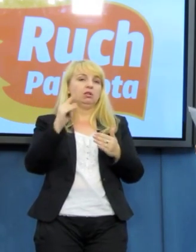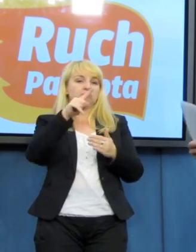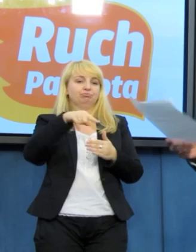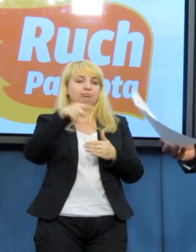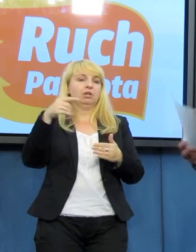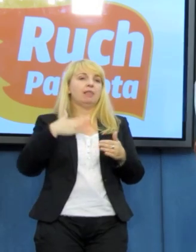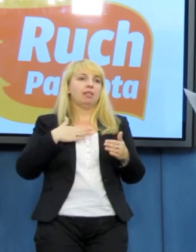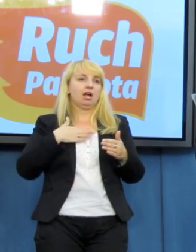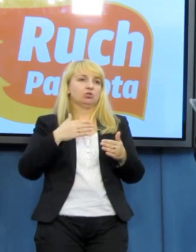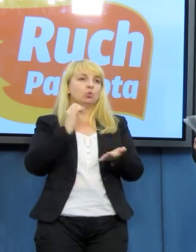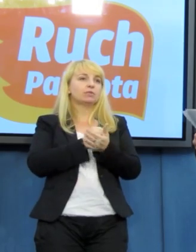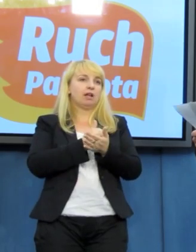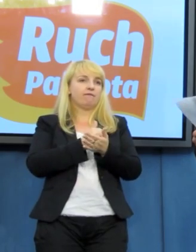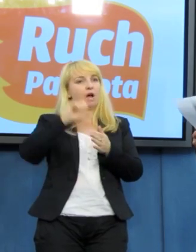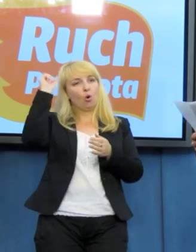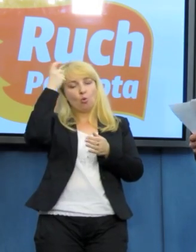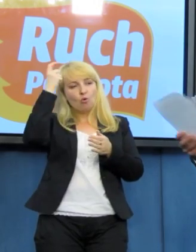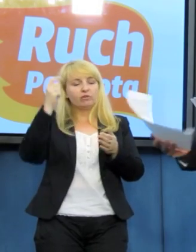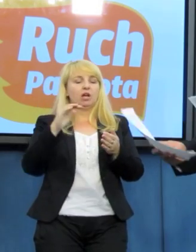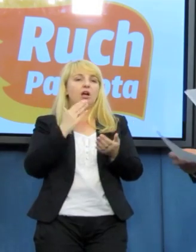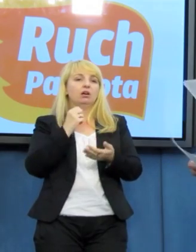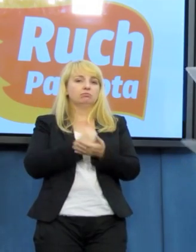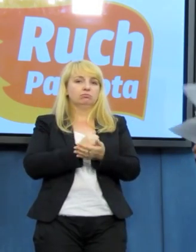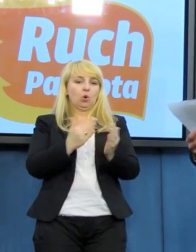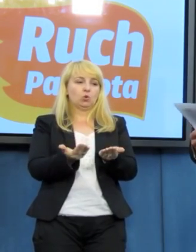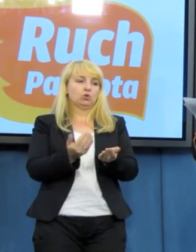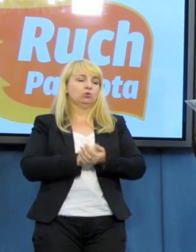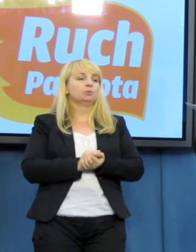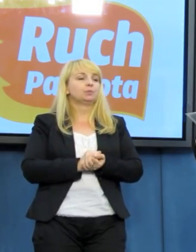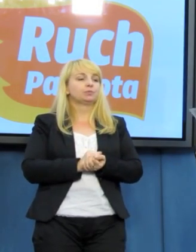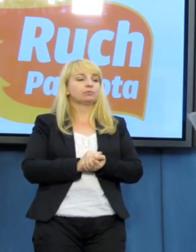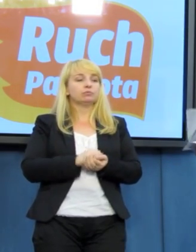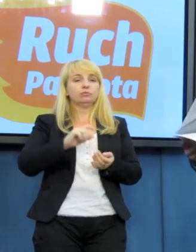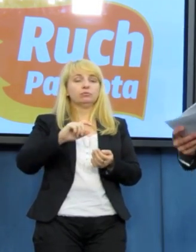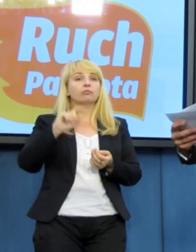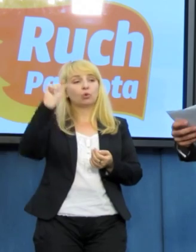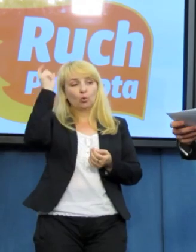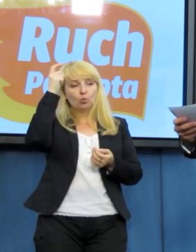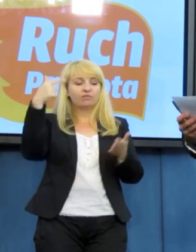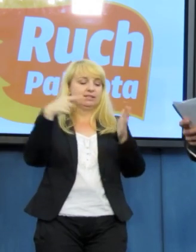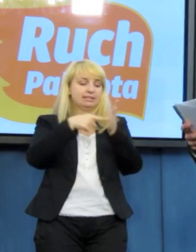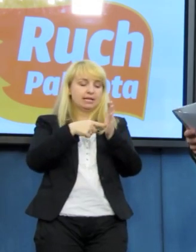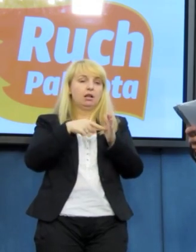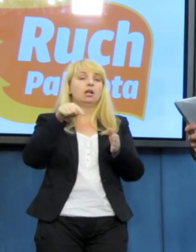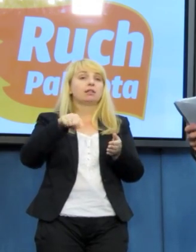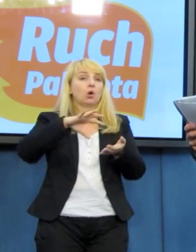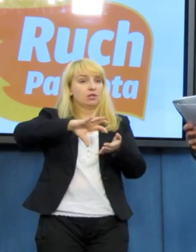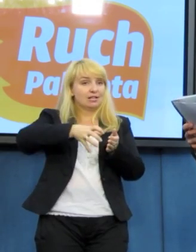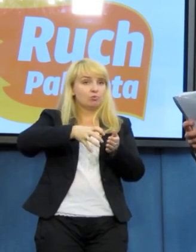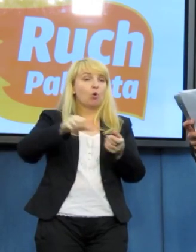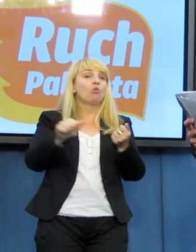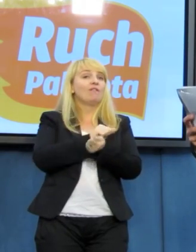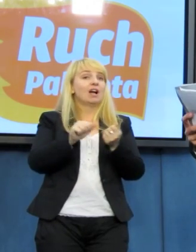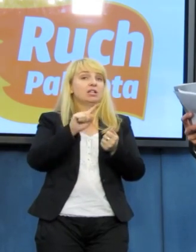Rzeczpospolitej. Głównymi celami natomiast zespołu Świeckiego Państwa to będzie